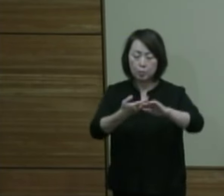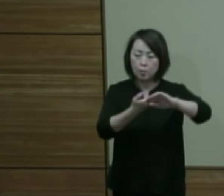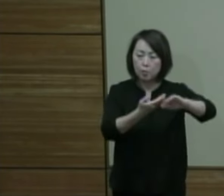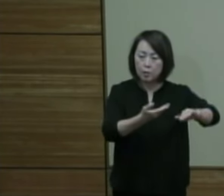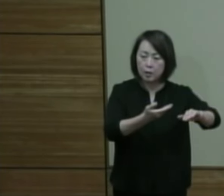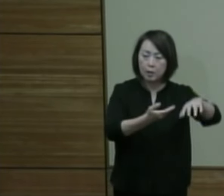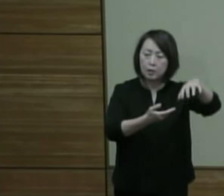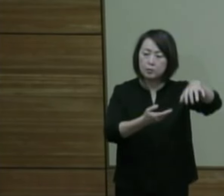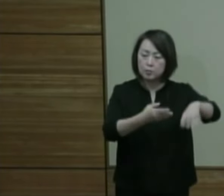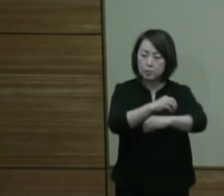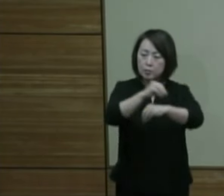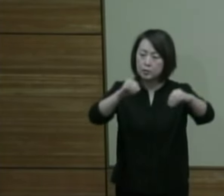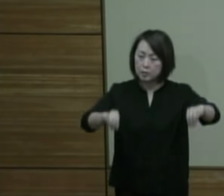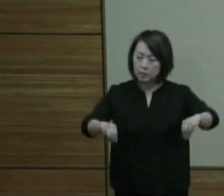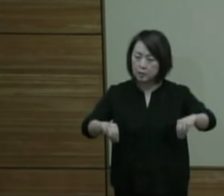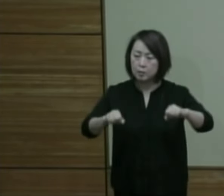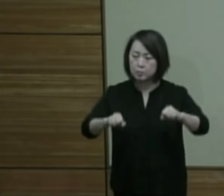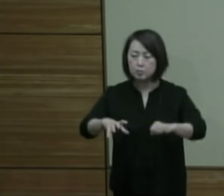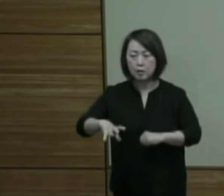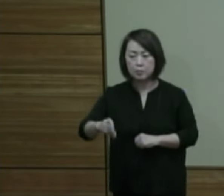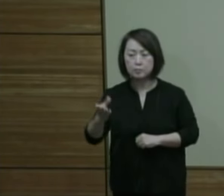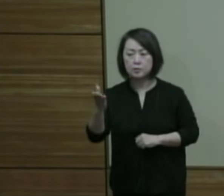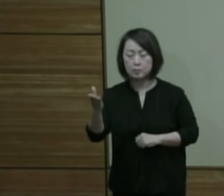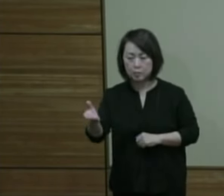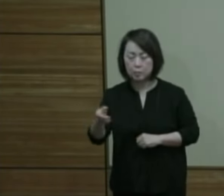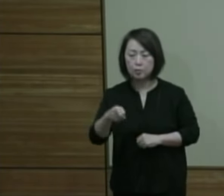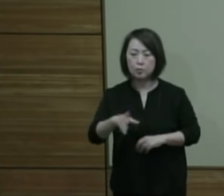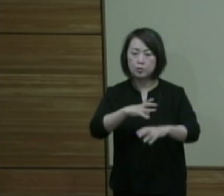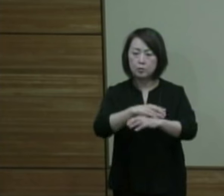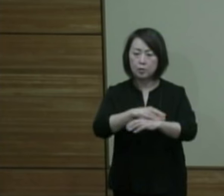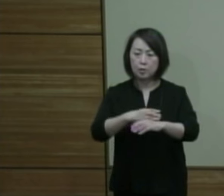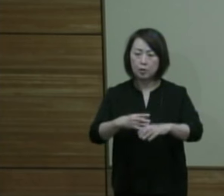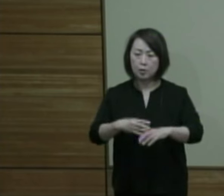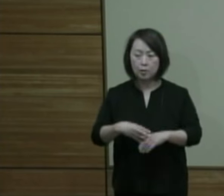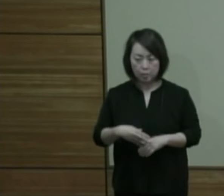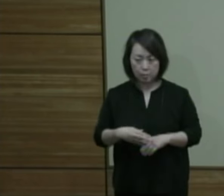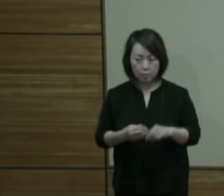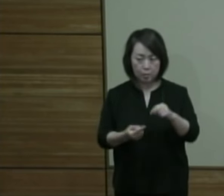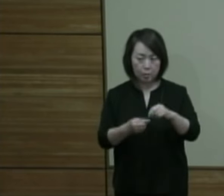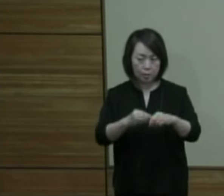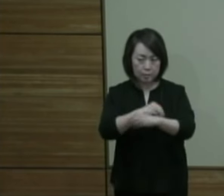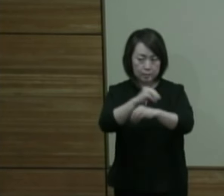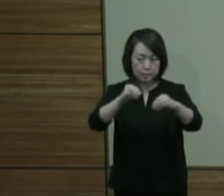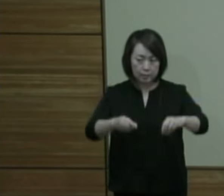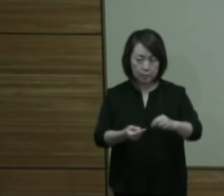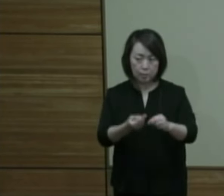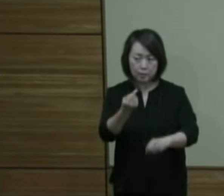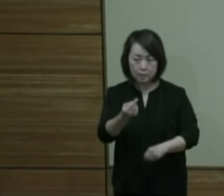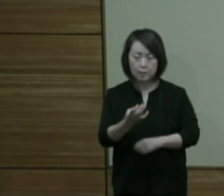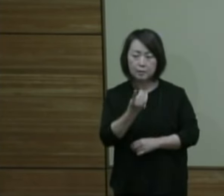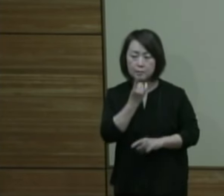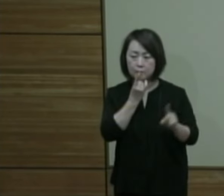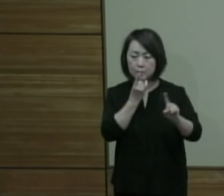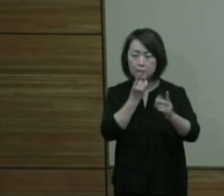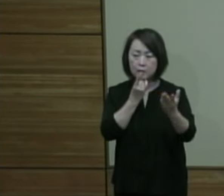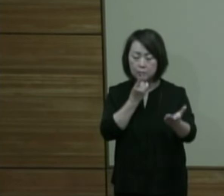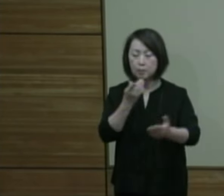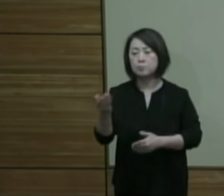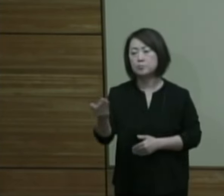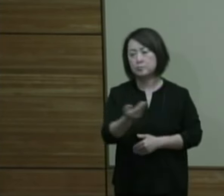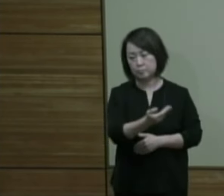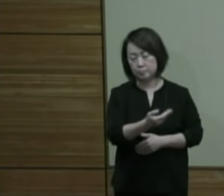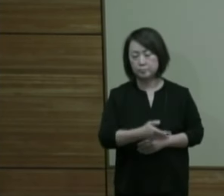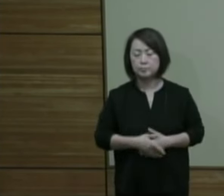初めてなのかどうかというのと、この提携をきっかけにどういうことを期待していくのかというところに点お願いします。 はい、